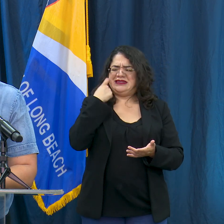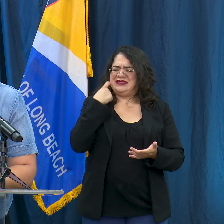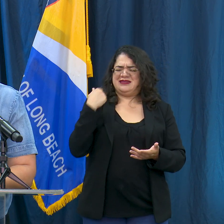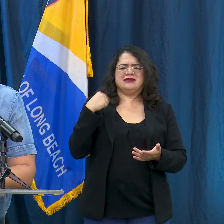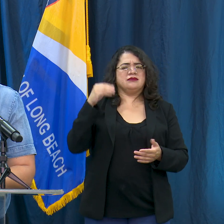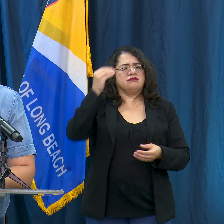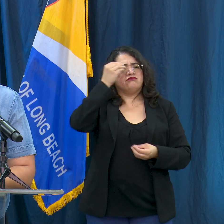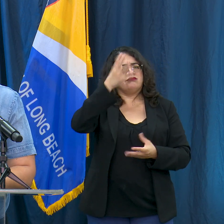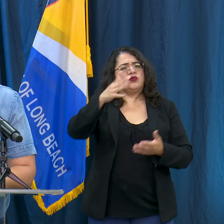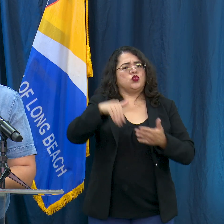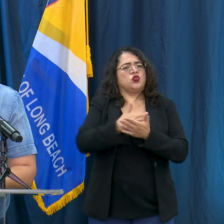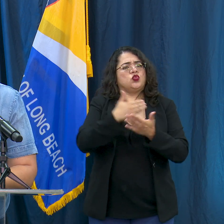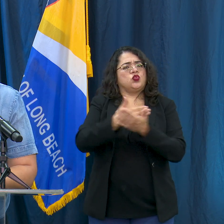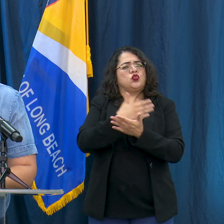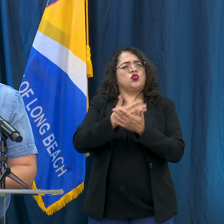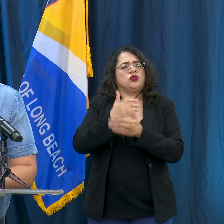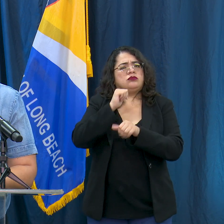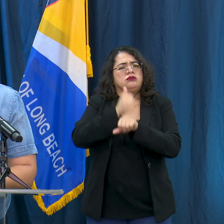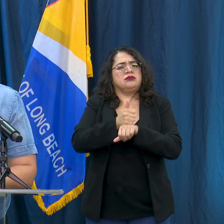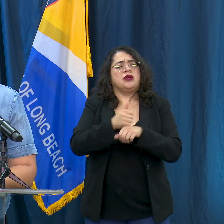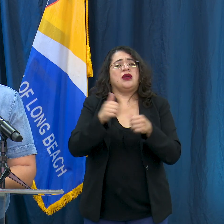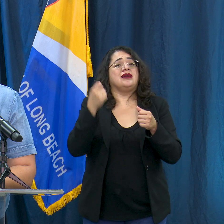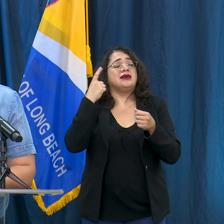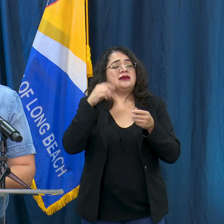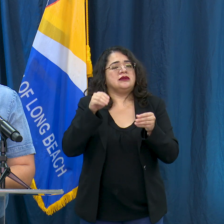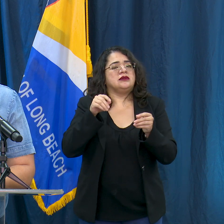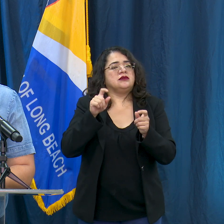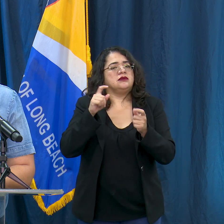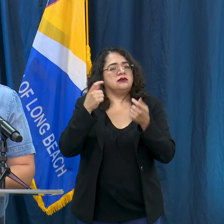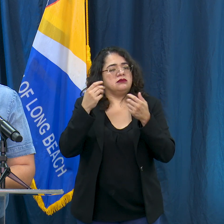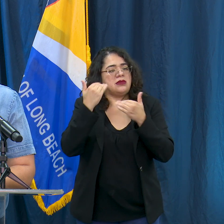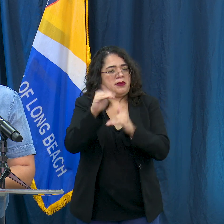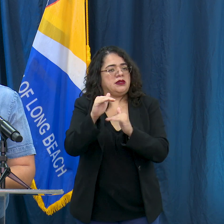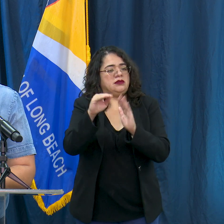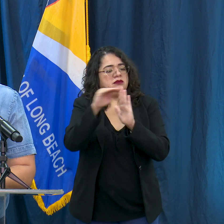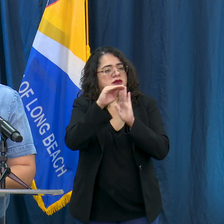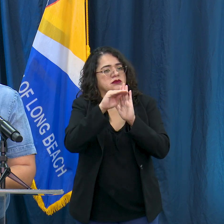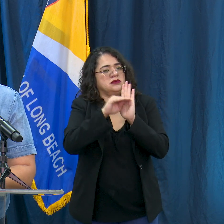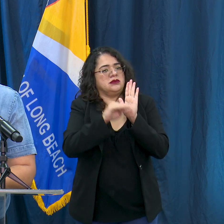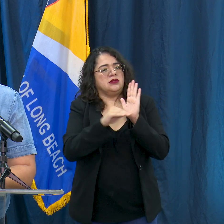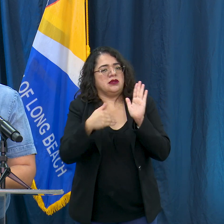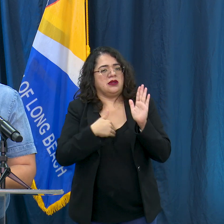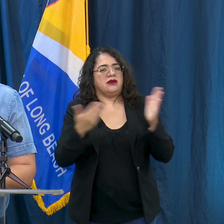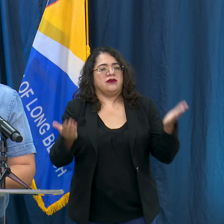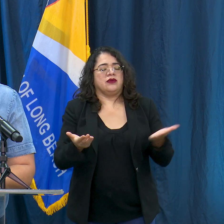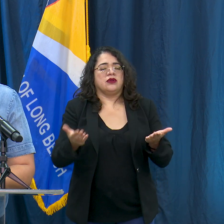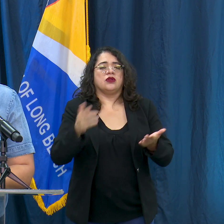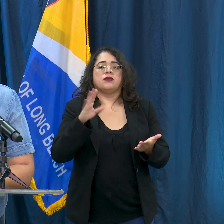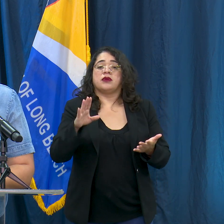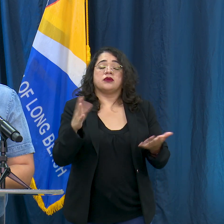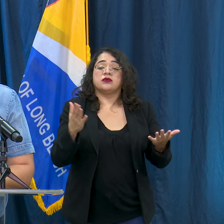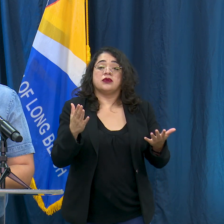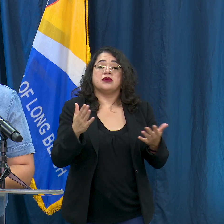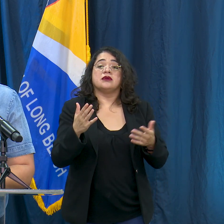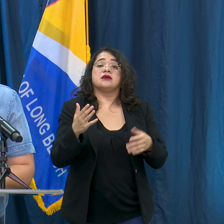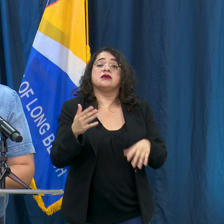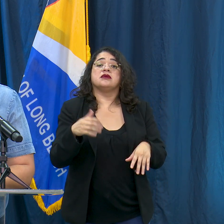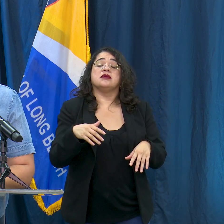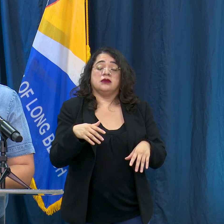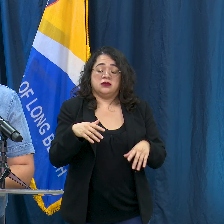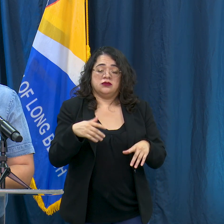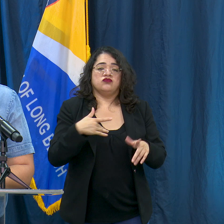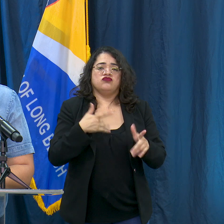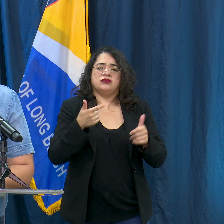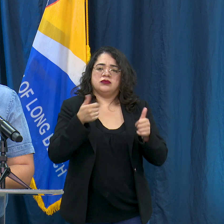nuevos sectores pueden reabrir con modificaciones tan pronto como este viernes, pero aquí en Long Beach estamos enmendando en nuestra